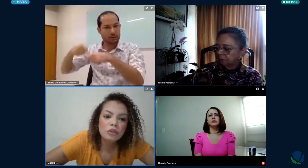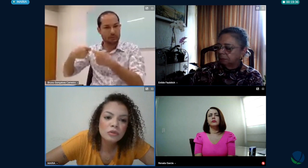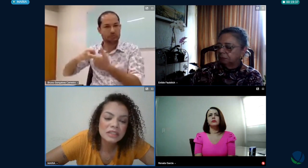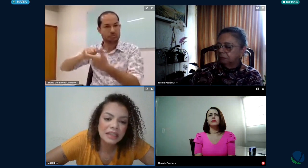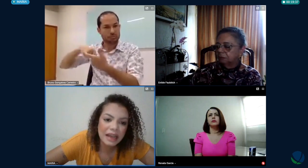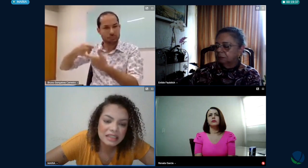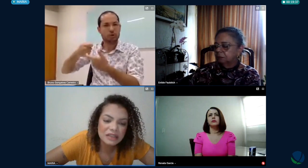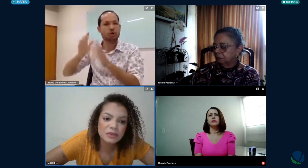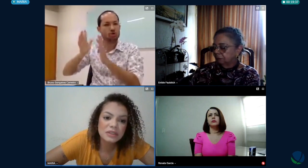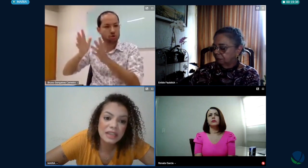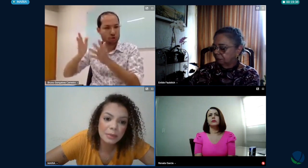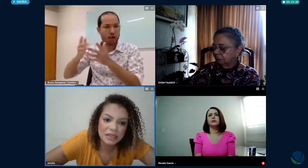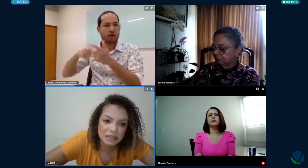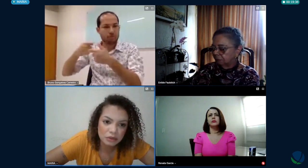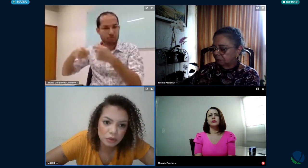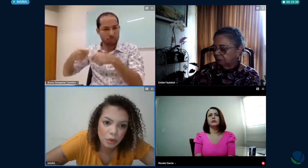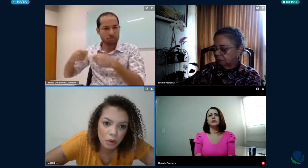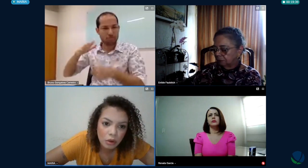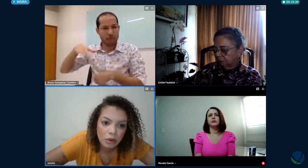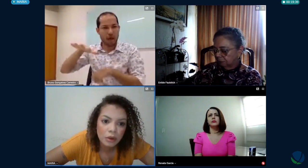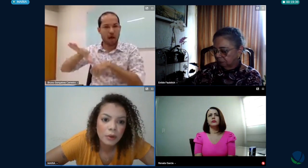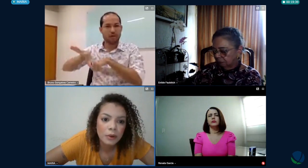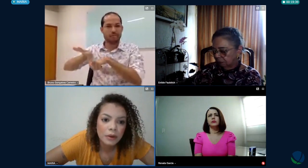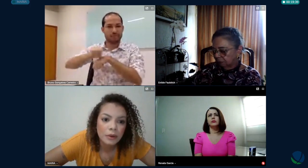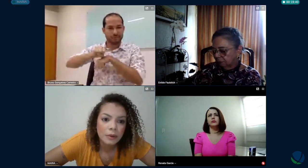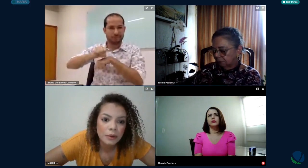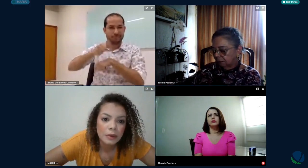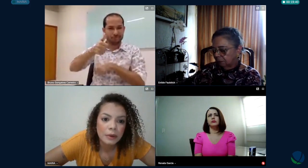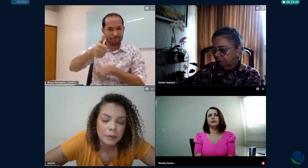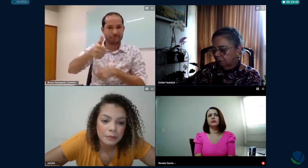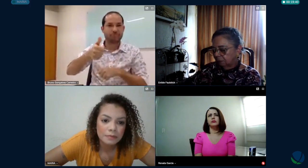de acordo com os sinais que você apresentou,